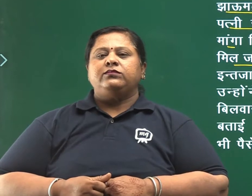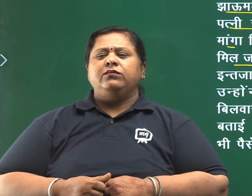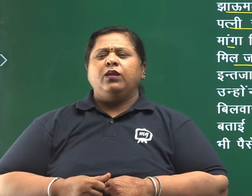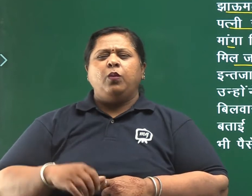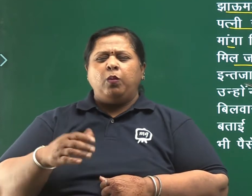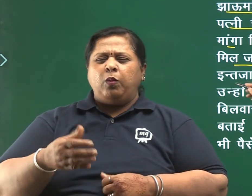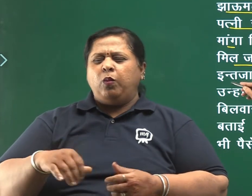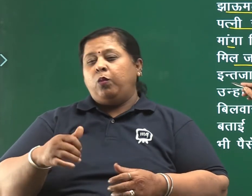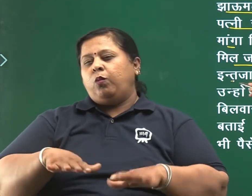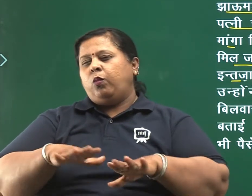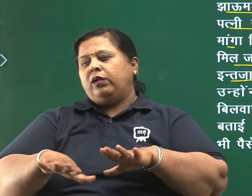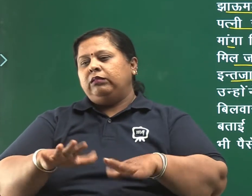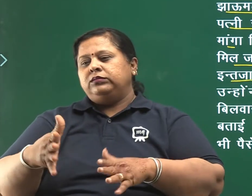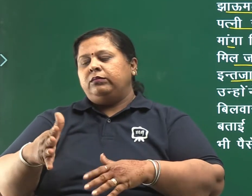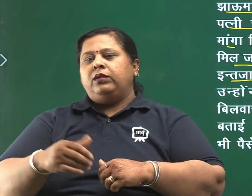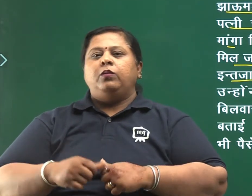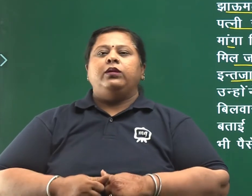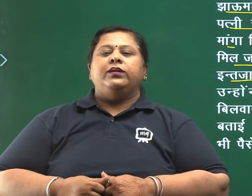कोई इंतजाम न होने पर